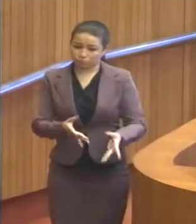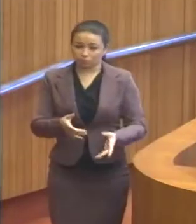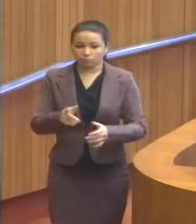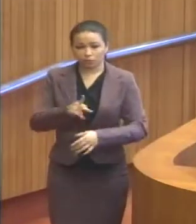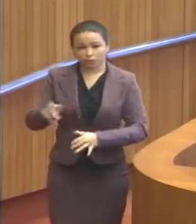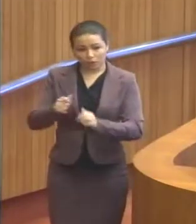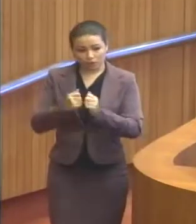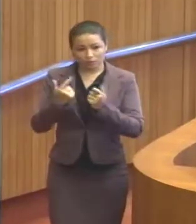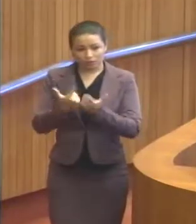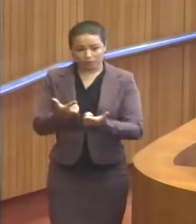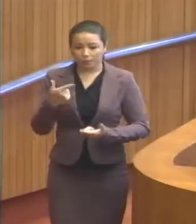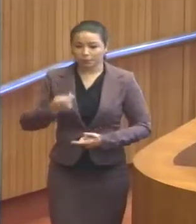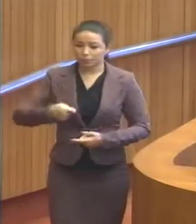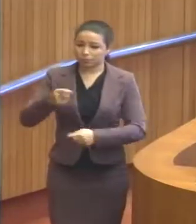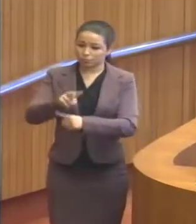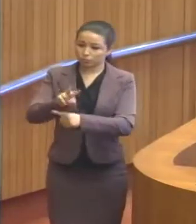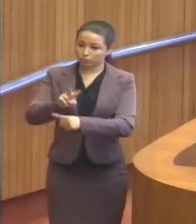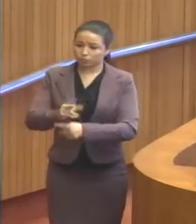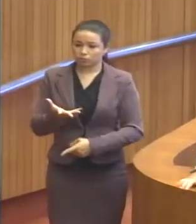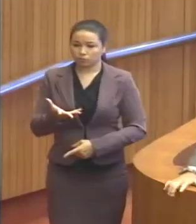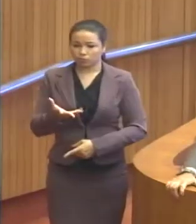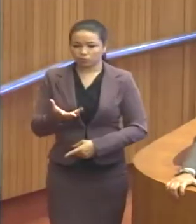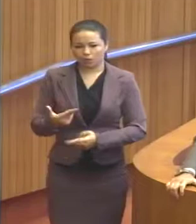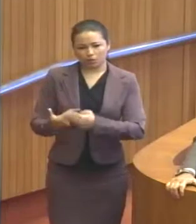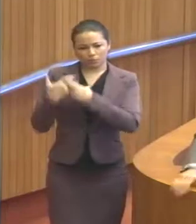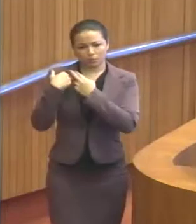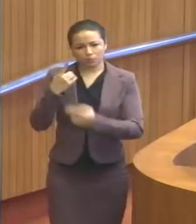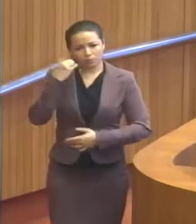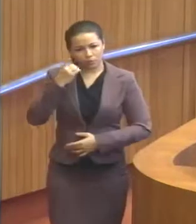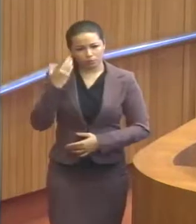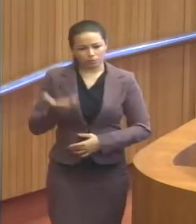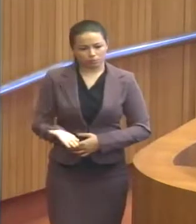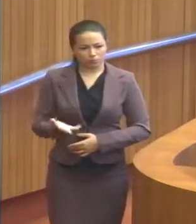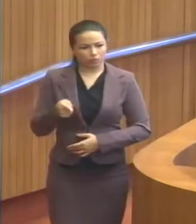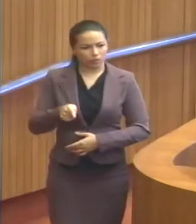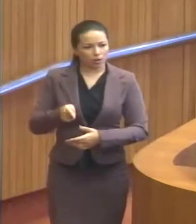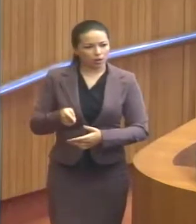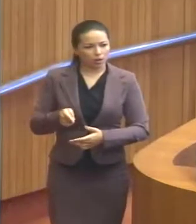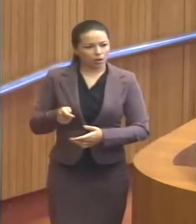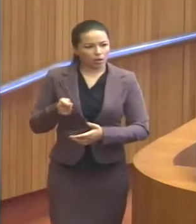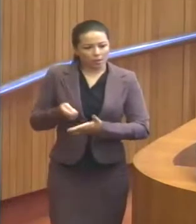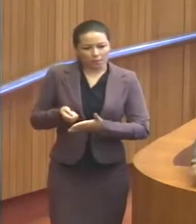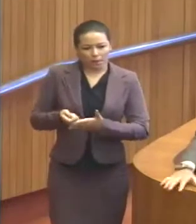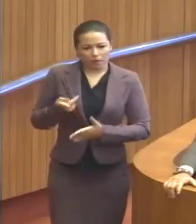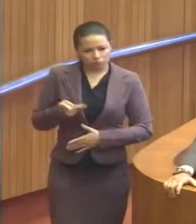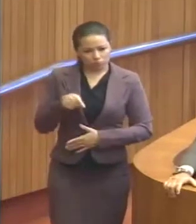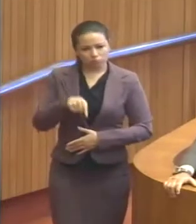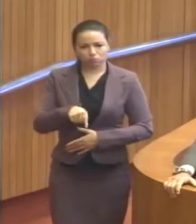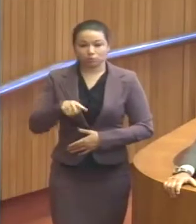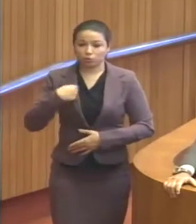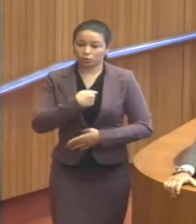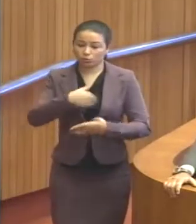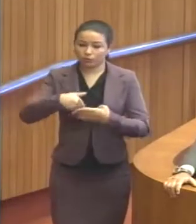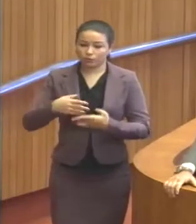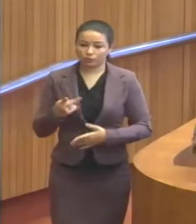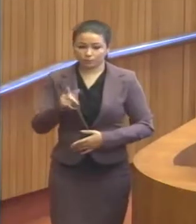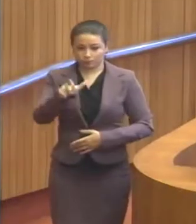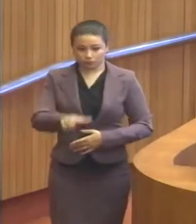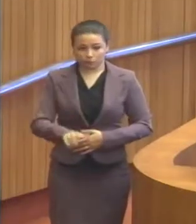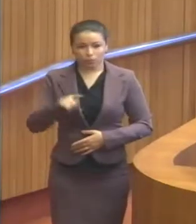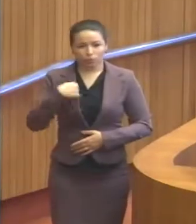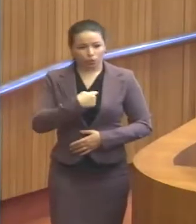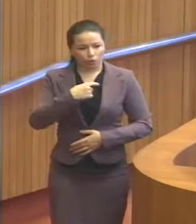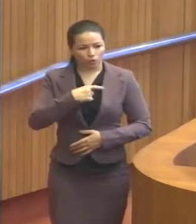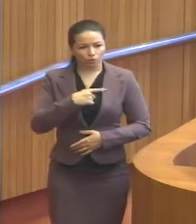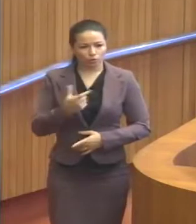presidente da Assembleia tem que defender a prerrogativa dos deputados, é a obrigação dele, que nós elegemos ele. Nós